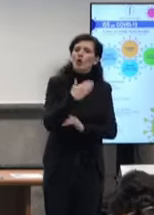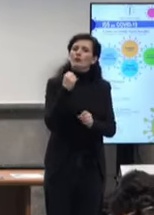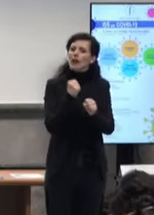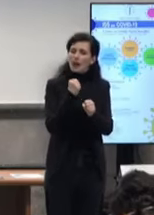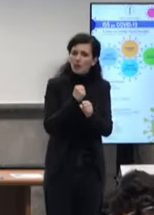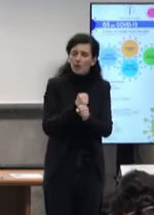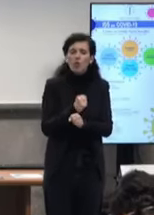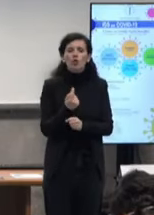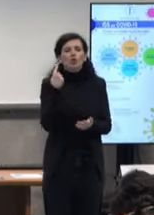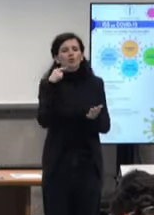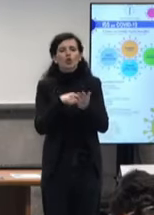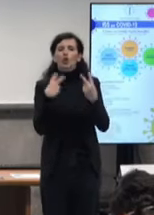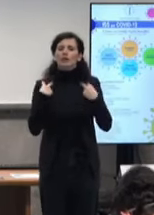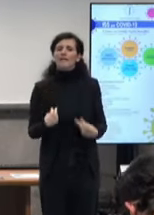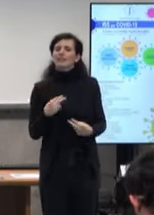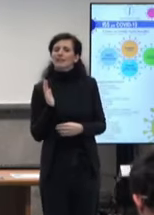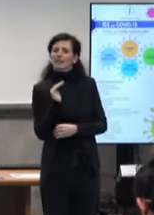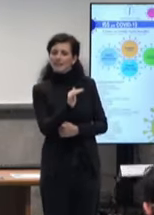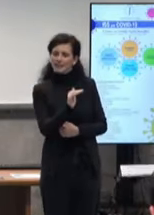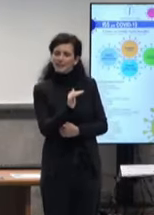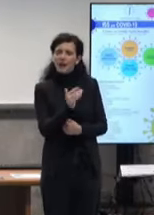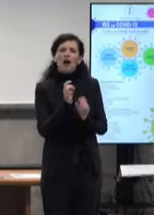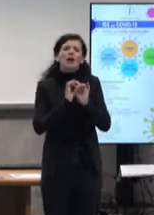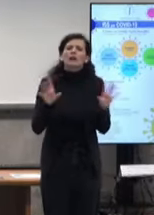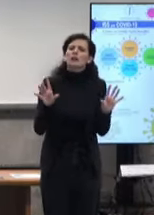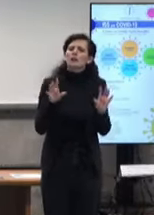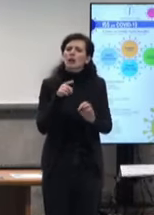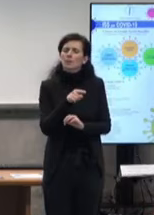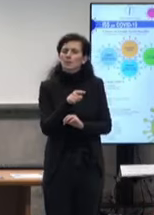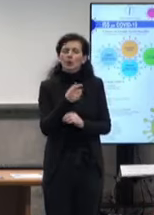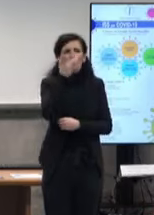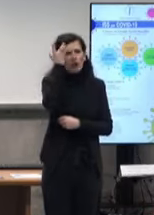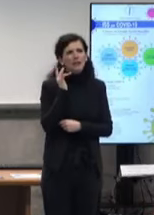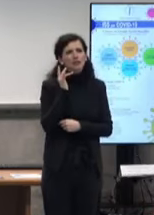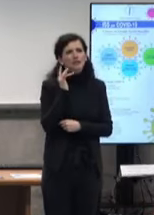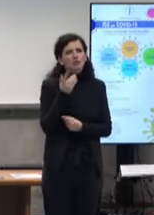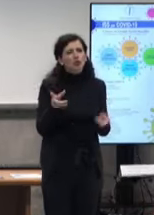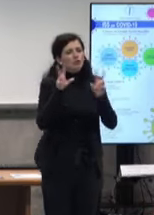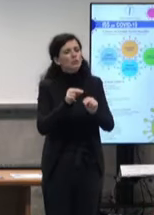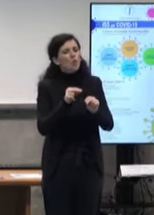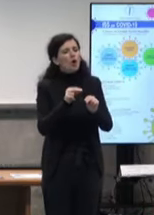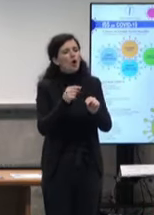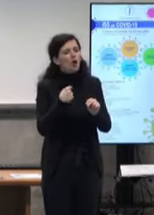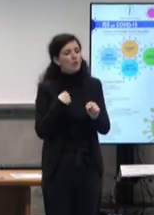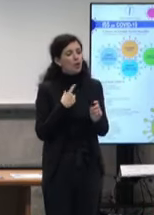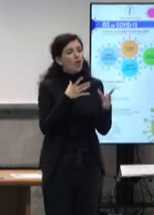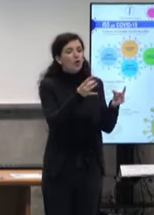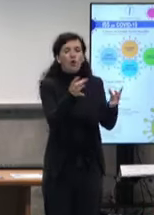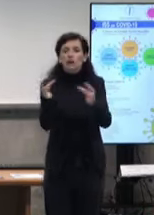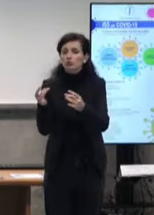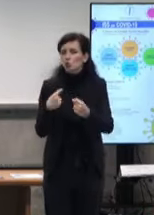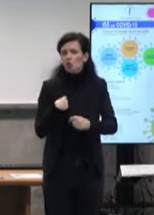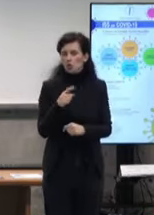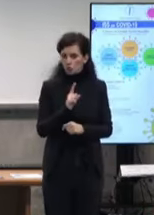tornare alla sua vita insomma di tutti i giorni liberamente senza che ci sia il rischio che possa essere contagiosa chiedo se è